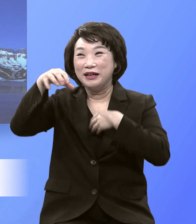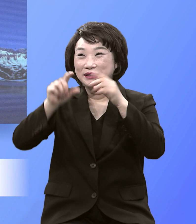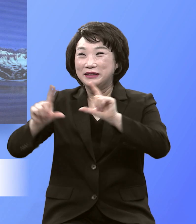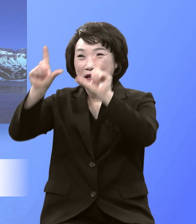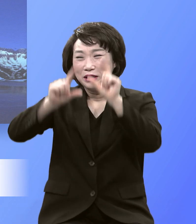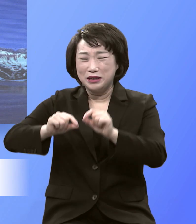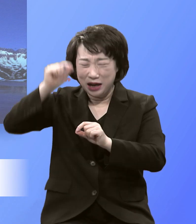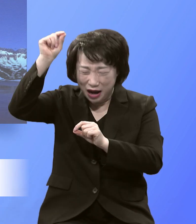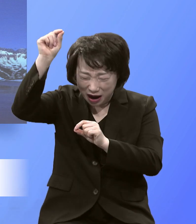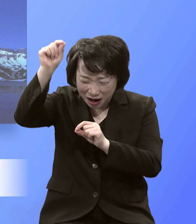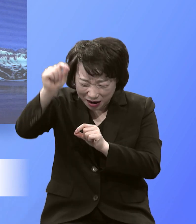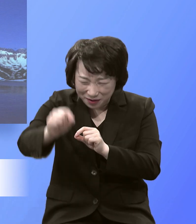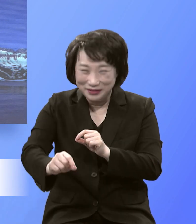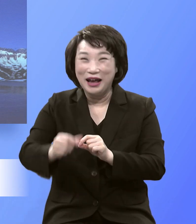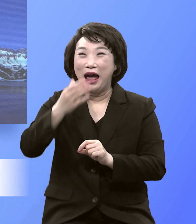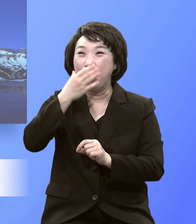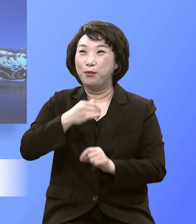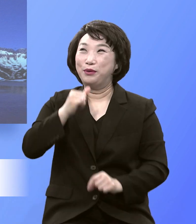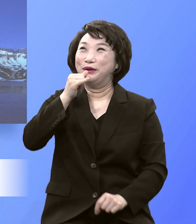영원히 행복한데,